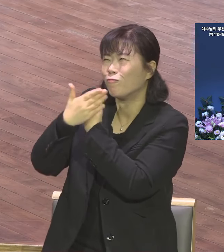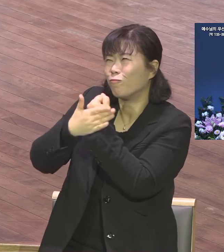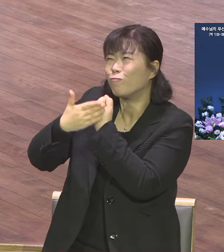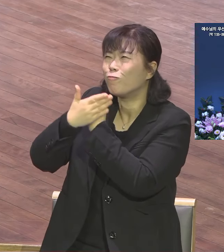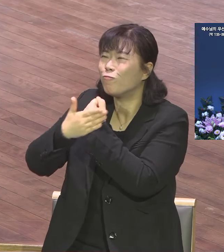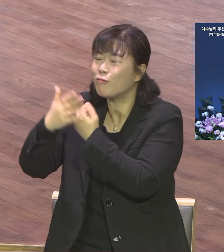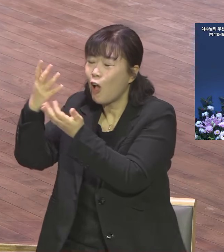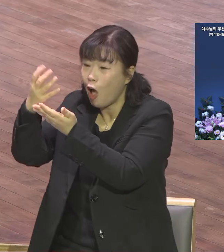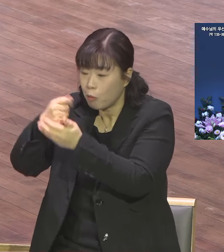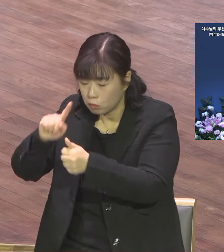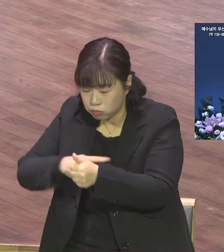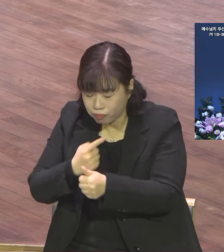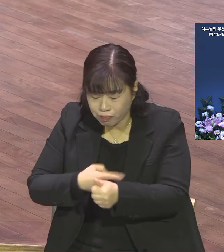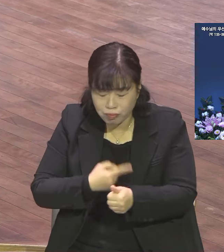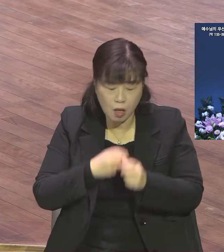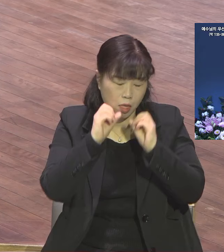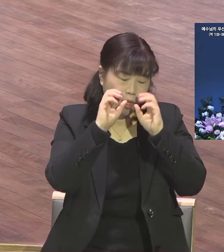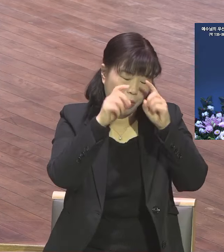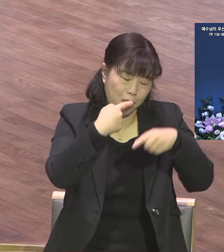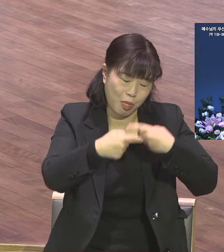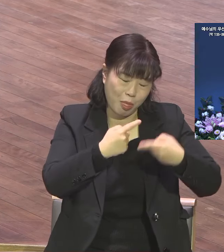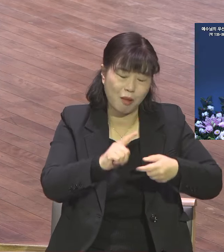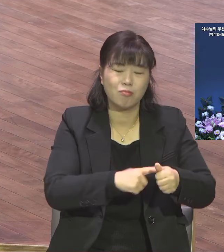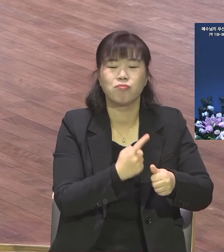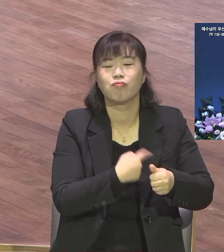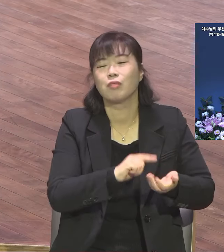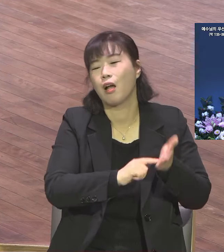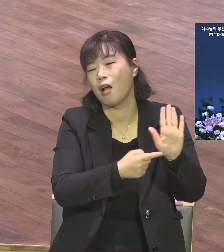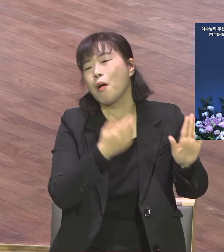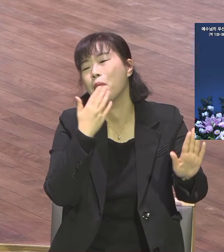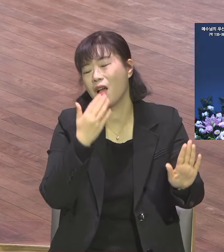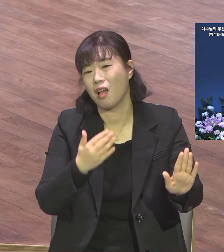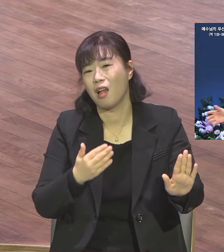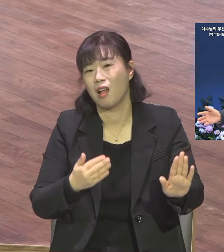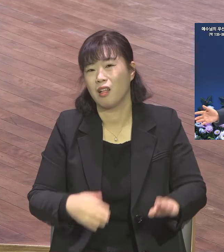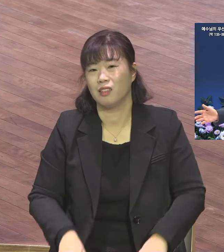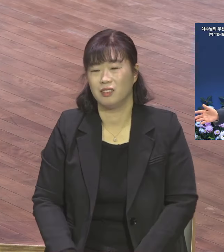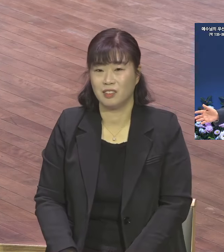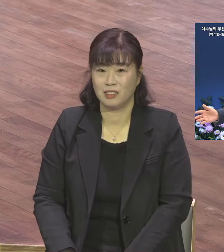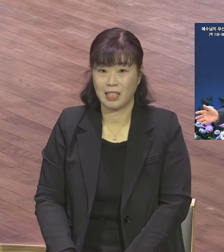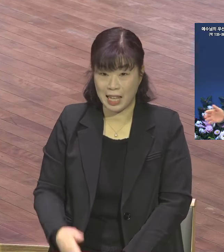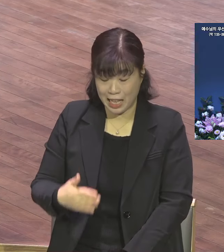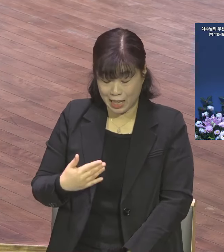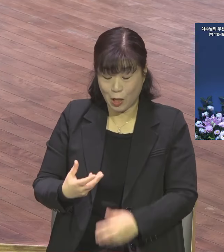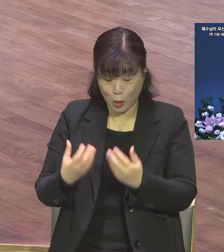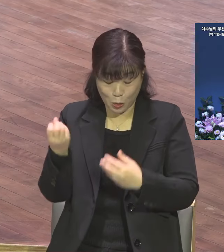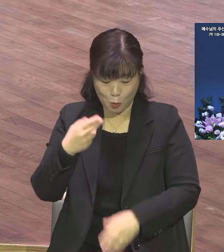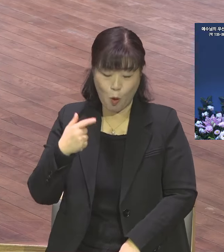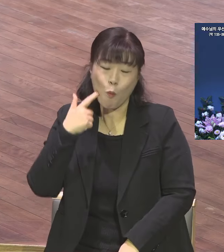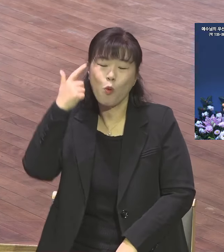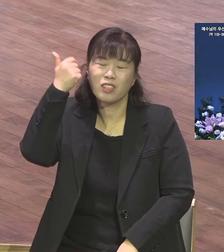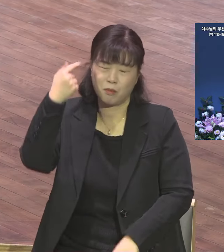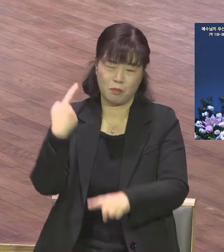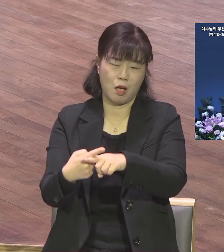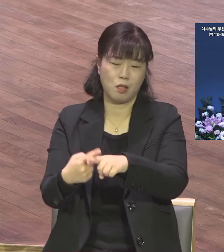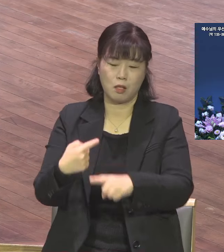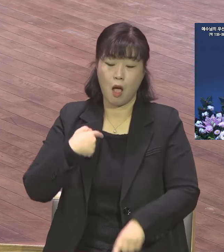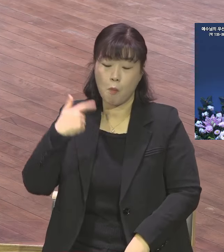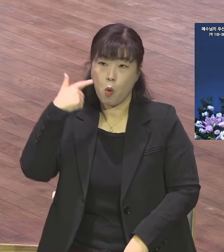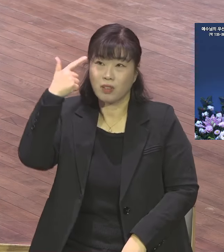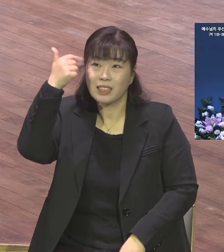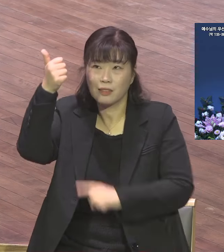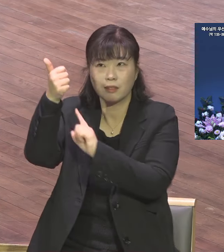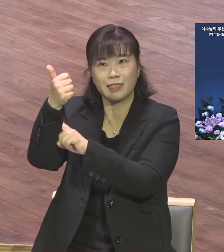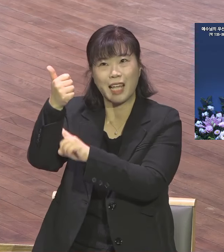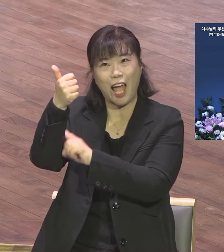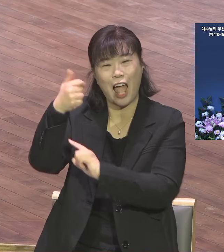마찬가지예요. 목사가 목회하면서 내가 복음 누리면 목회는 되게 됐다니까. 목회를 누려야지. 목회자 앞에가 내가